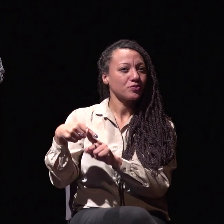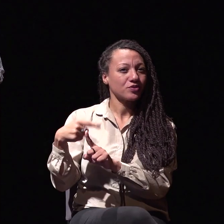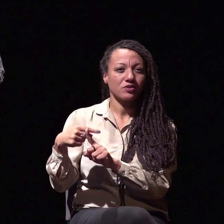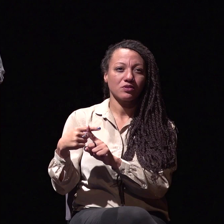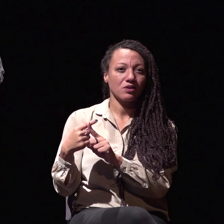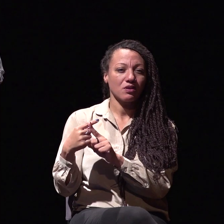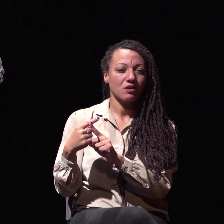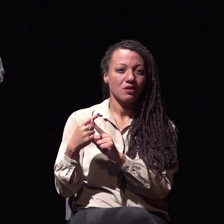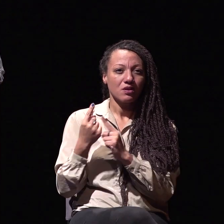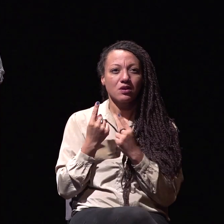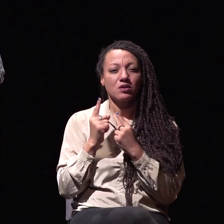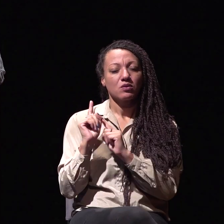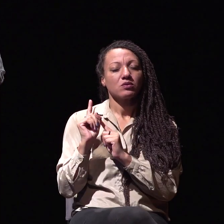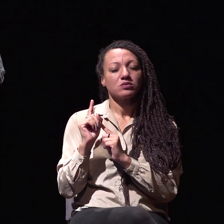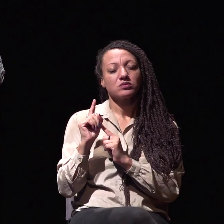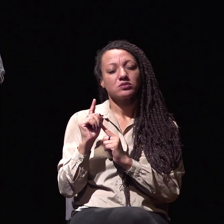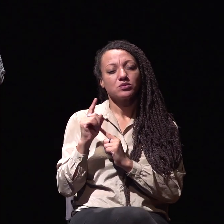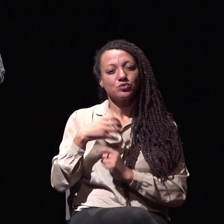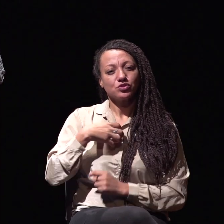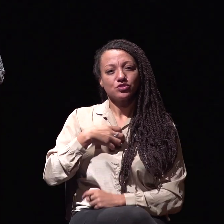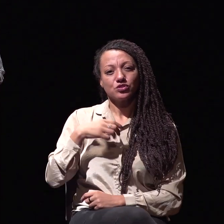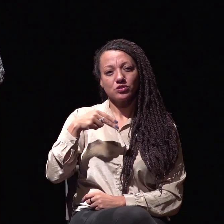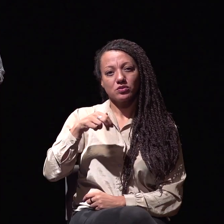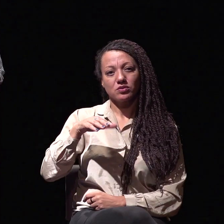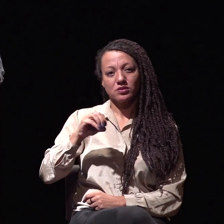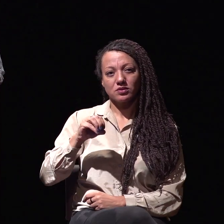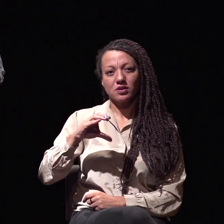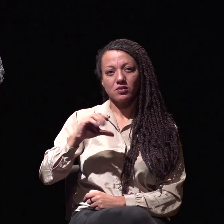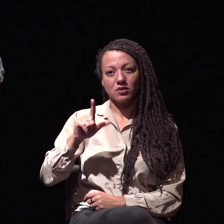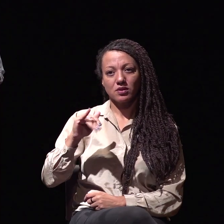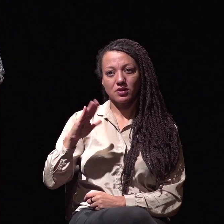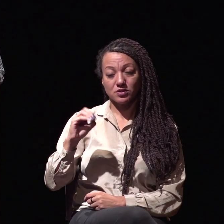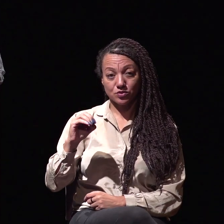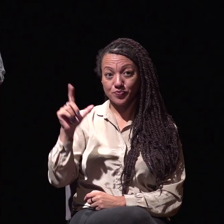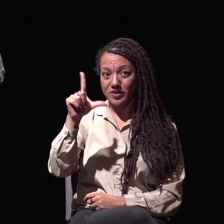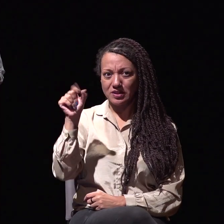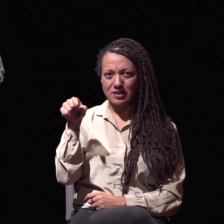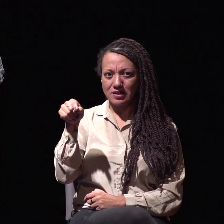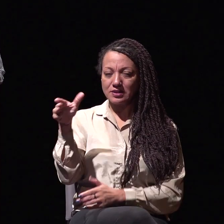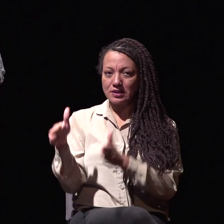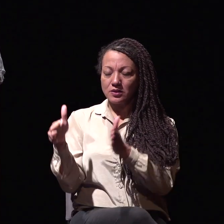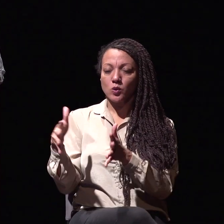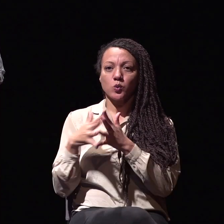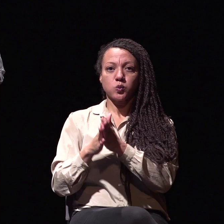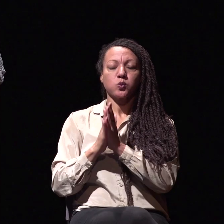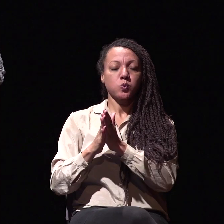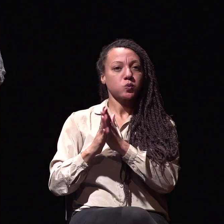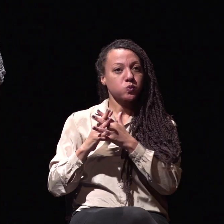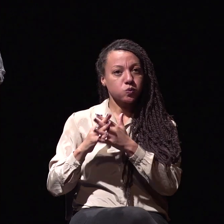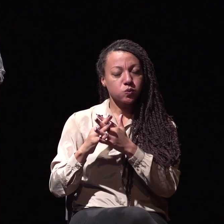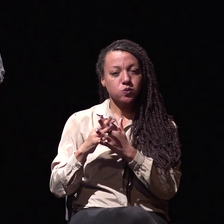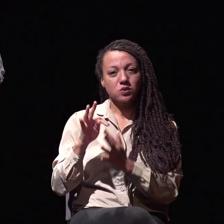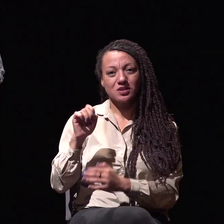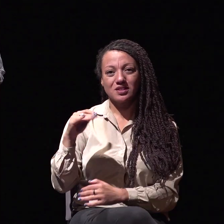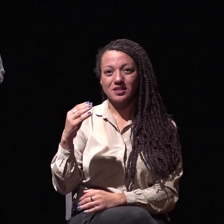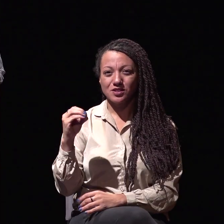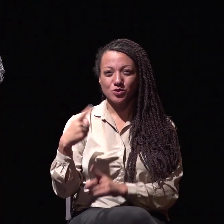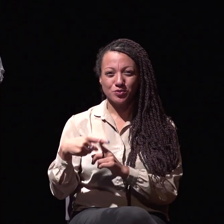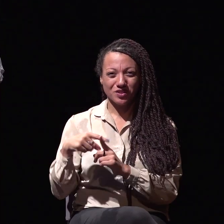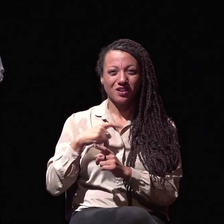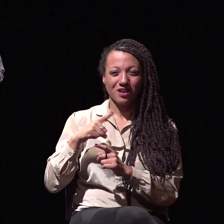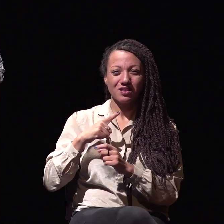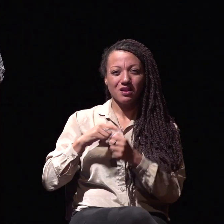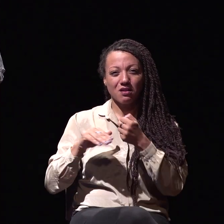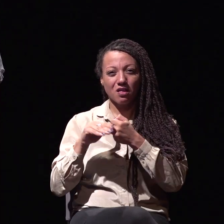aos estilos neoclássicos. A oposição da Itália, neste contexto, foi tensa e ambígua, pois, como berço do classicismo, para